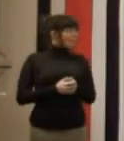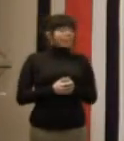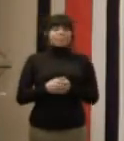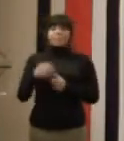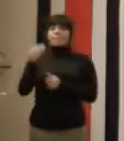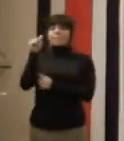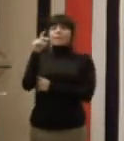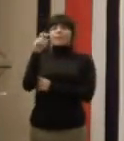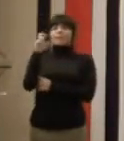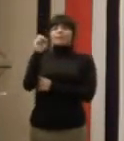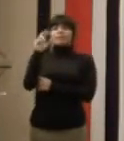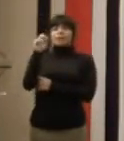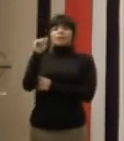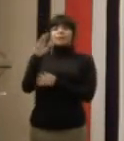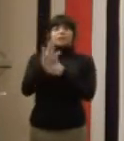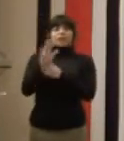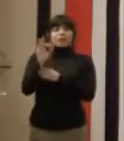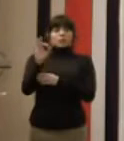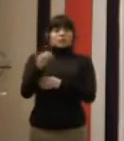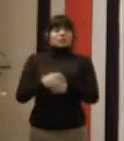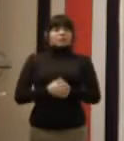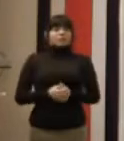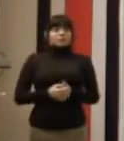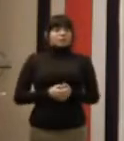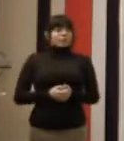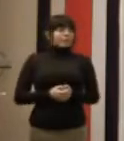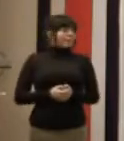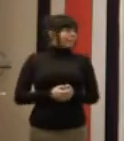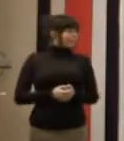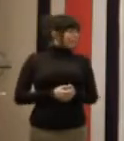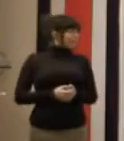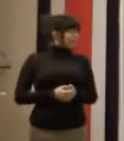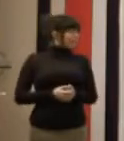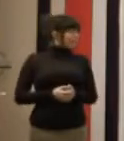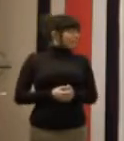Andrés Ramírez, de Canal 9. Si gusta, toman asiento.